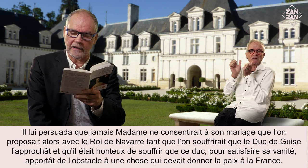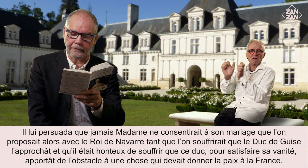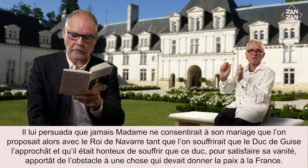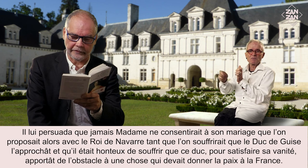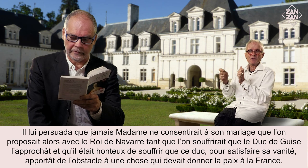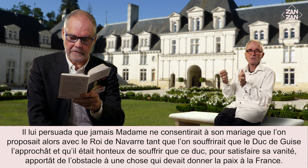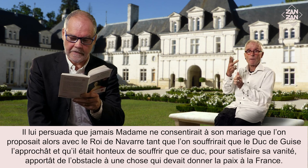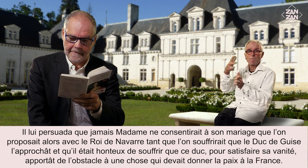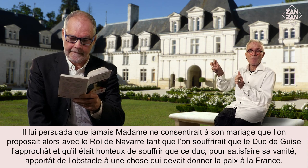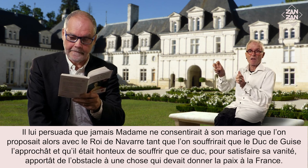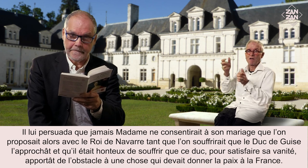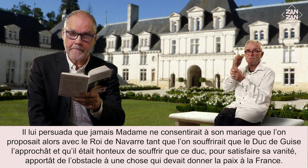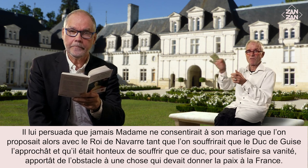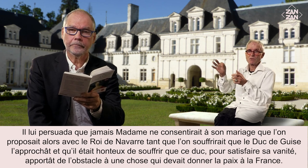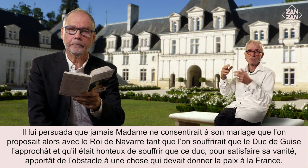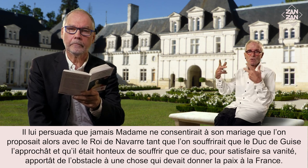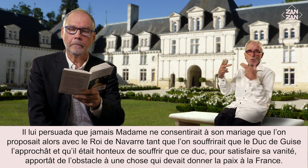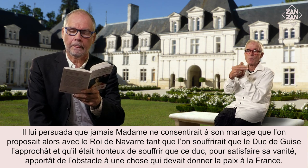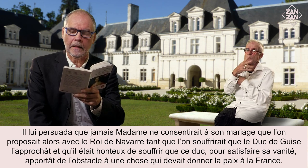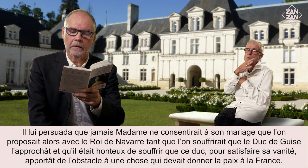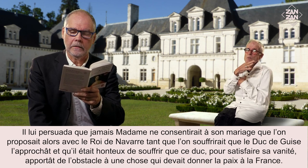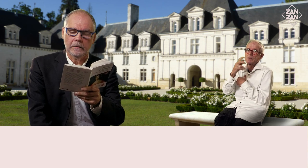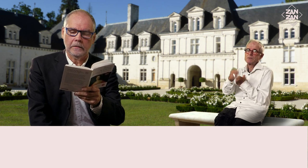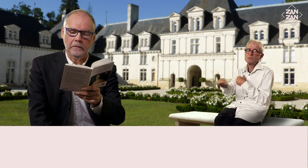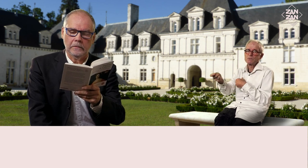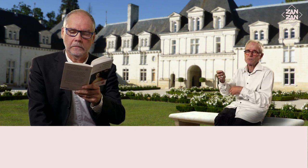donner la paix à la France.